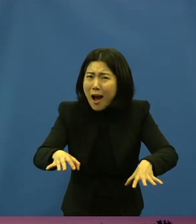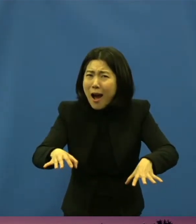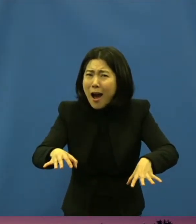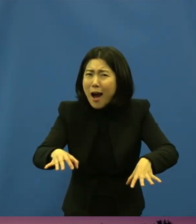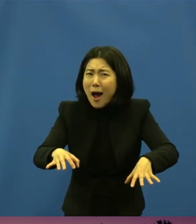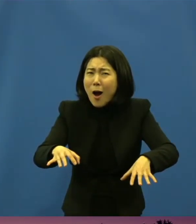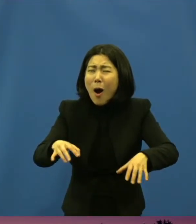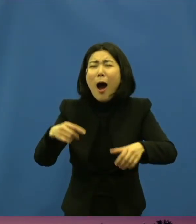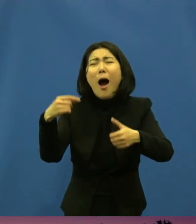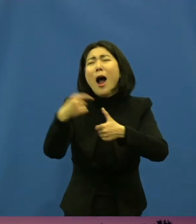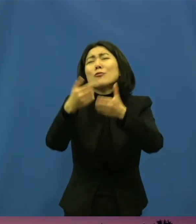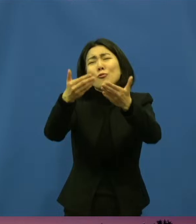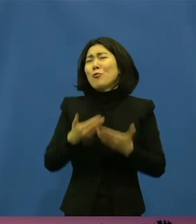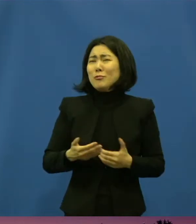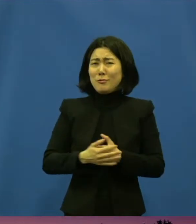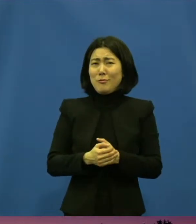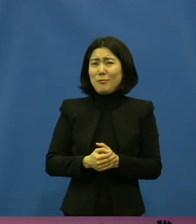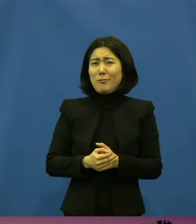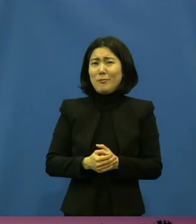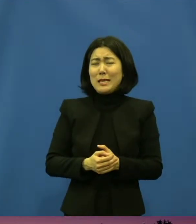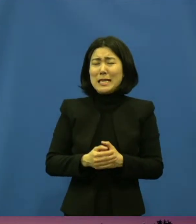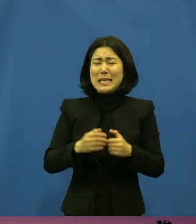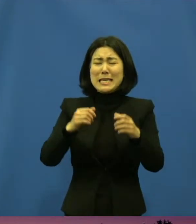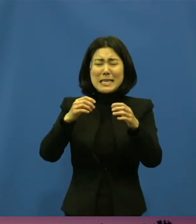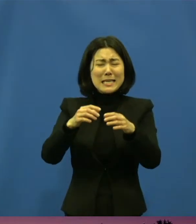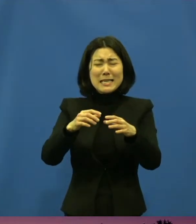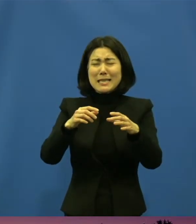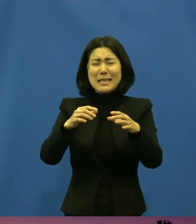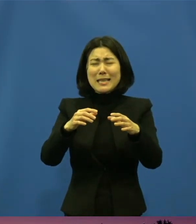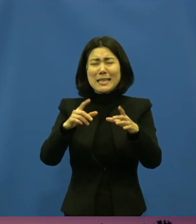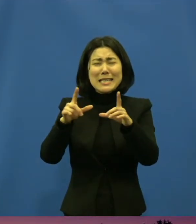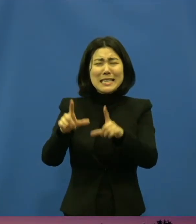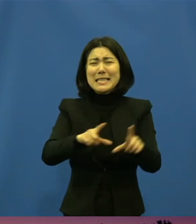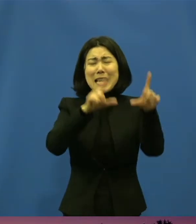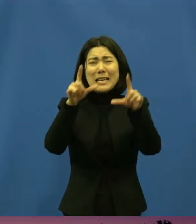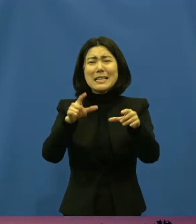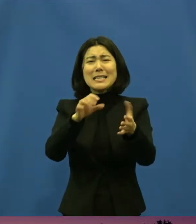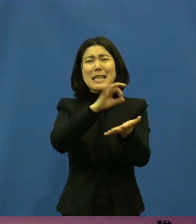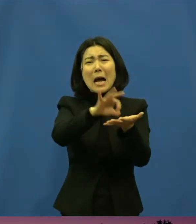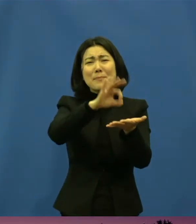인생을 낭비하지 말라는 거예요. 흑자 인생을 살아야 되잖아요.